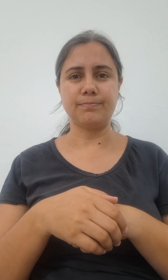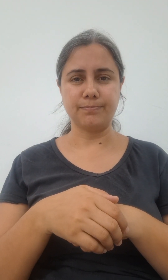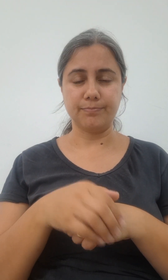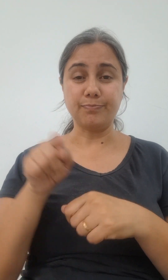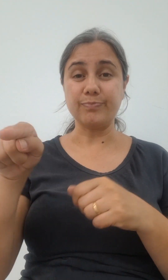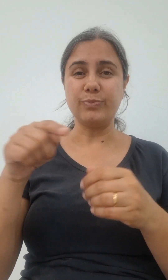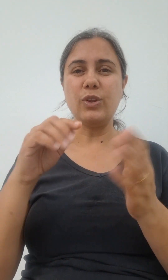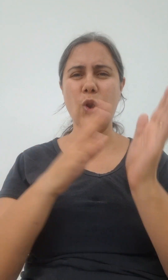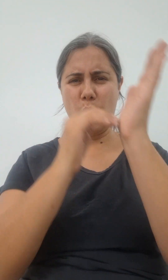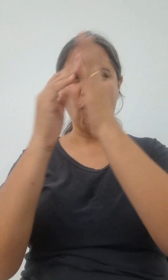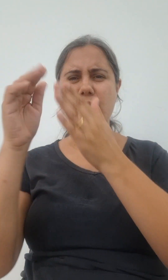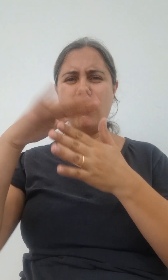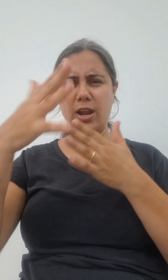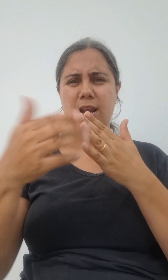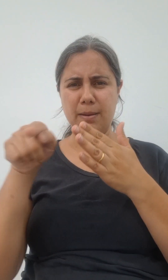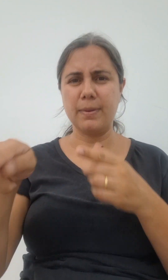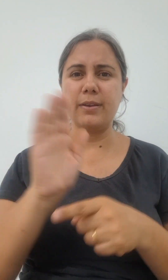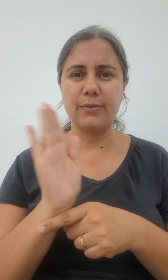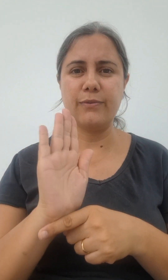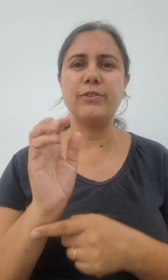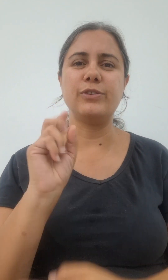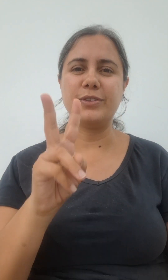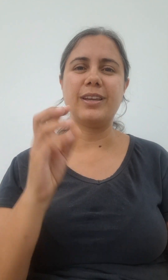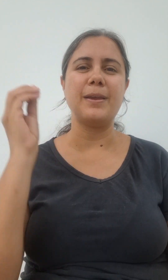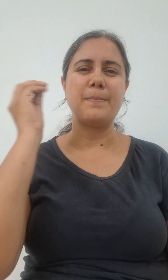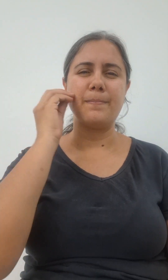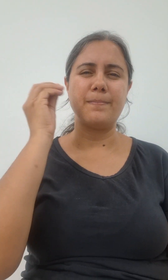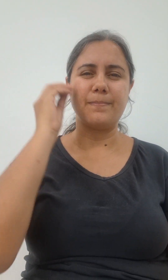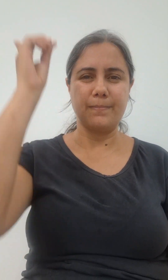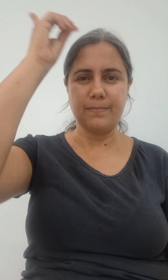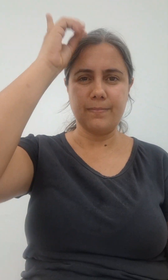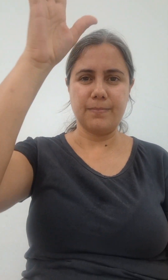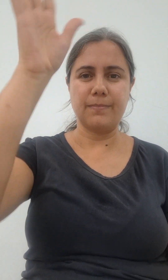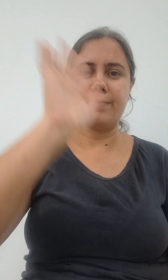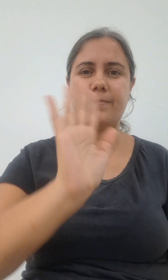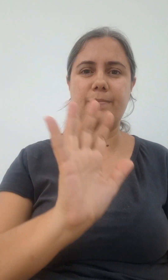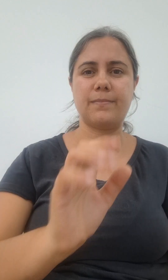no vídeo. Louvor em Libras, ok? Beijos, Deus abençoe e tchau!